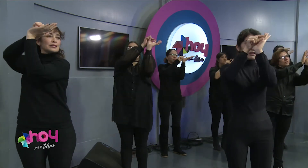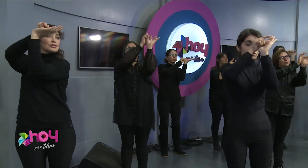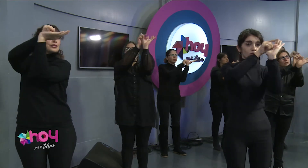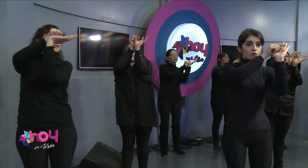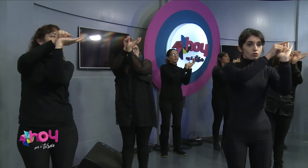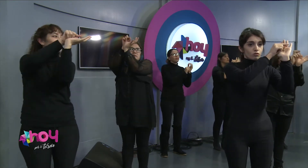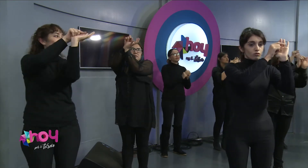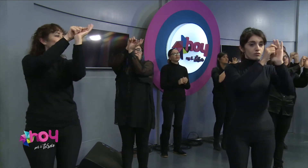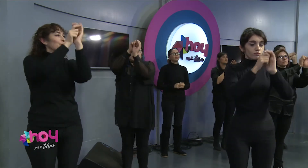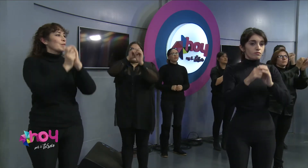canto.